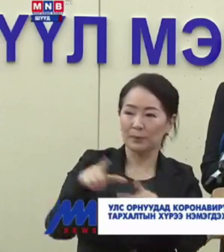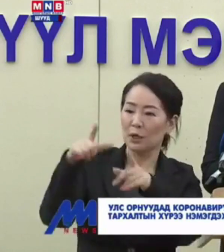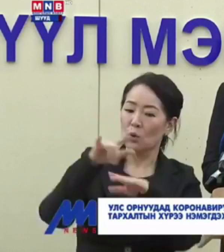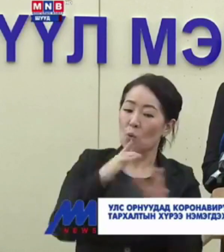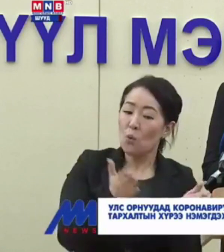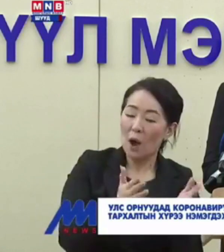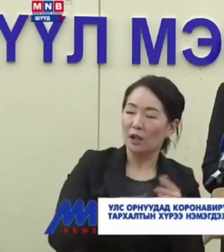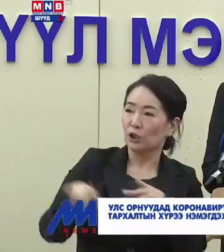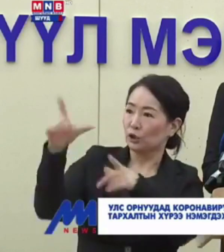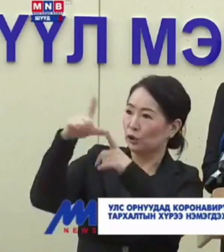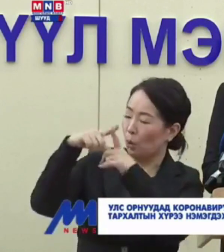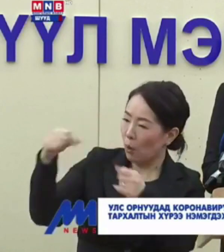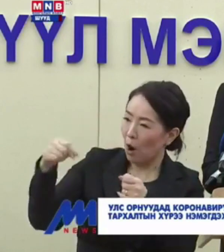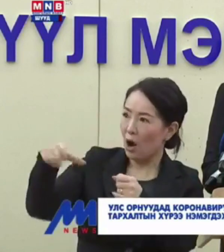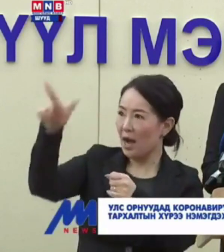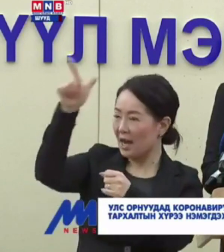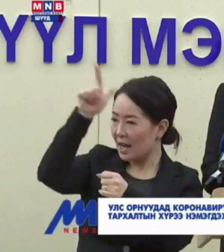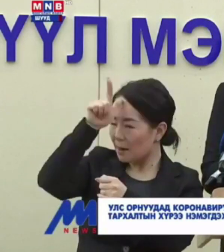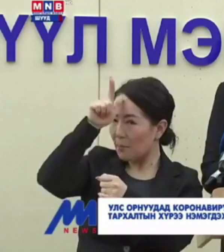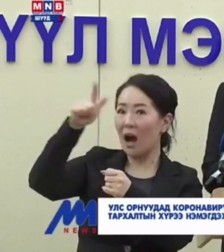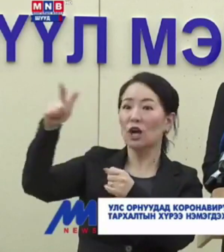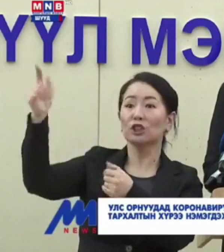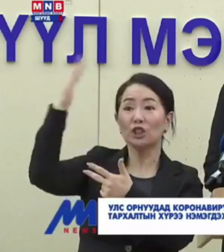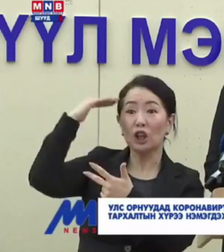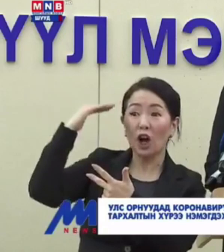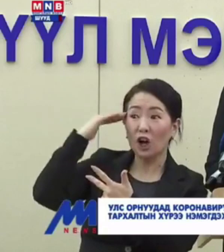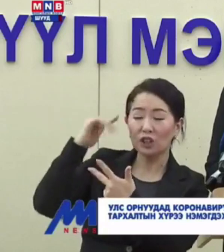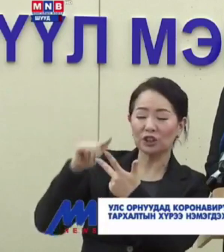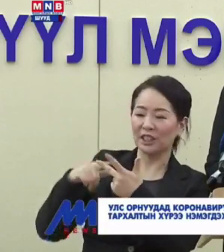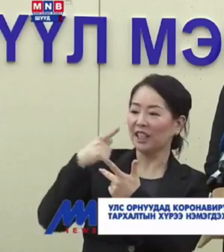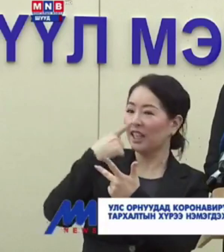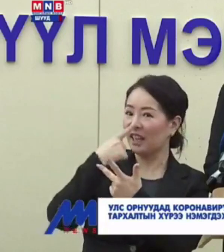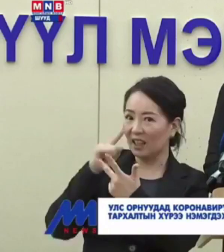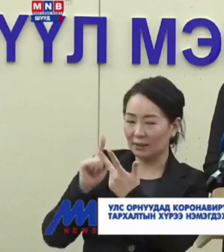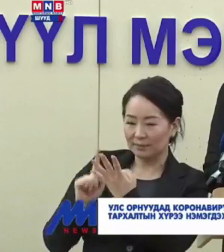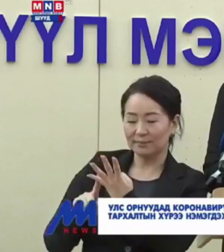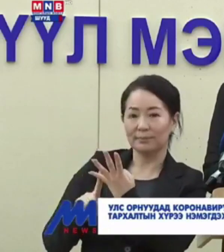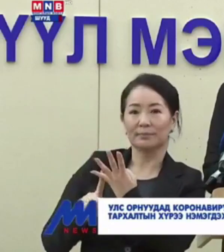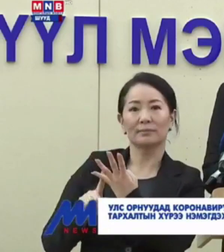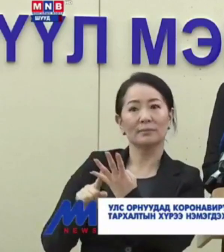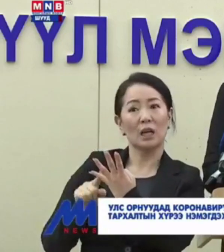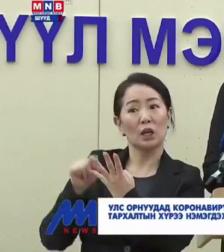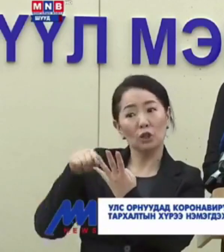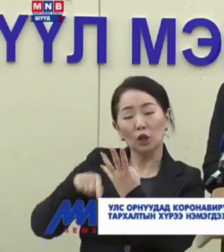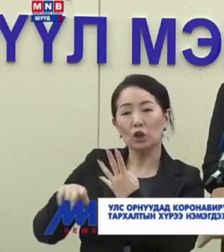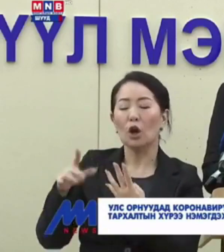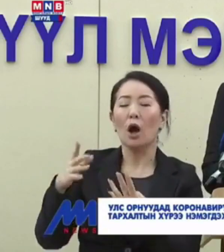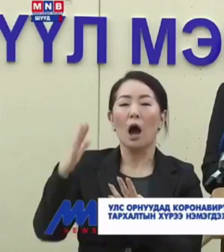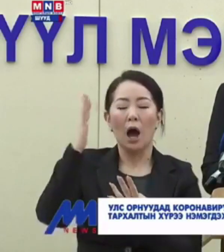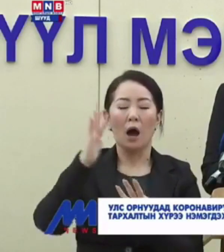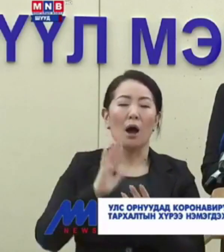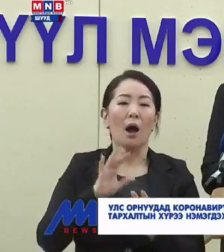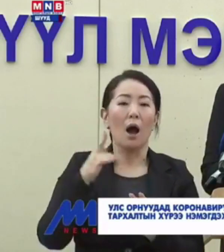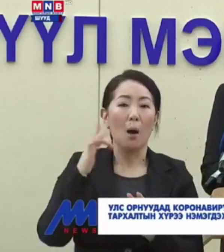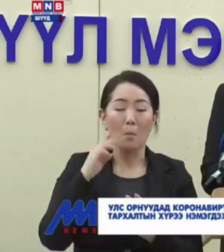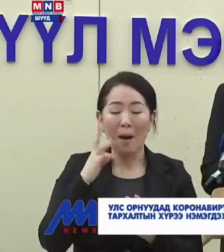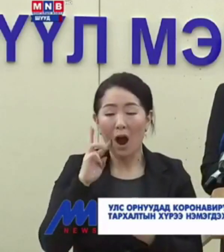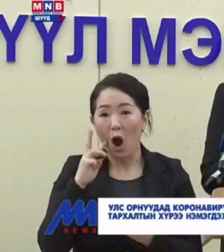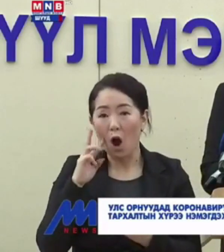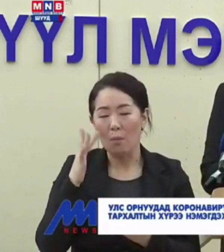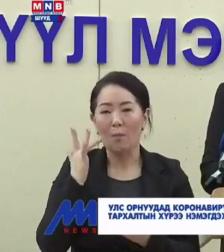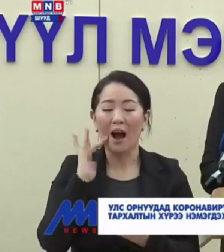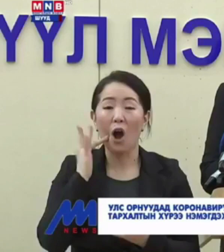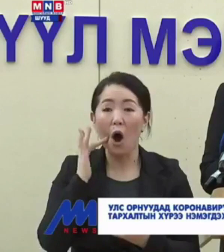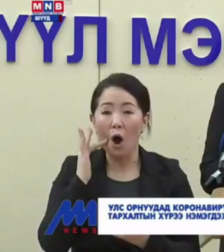Япон, Герман, Өмнөд Солонгос, бүгд найрамдах Хятад ард улс, за үүнд бол Макао, Хонконг, Тайваныг оролцуулж